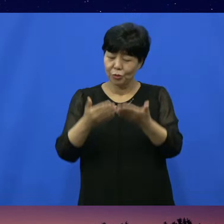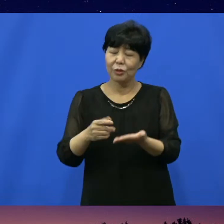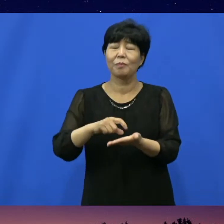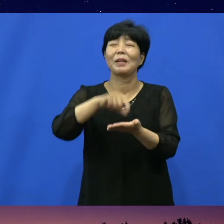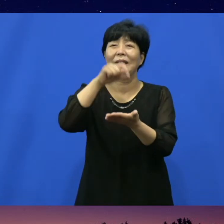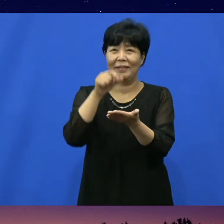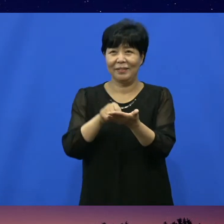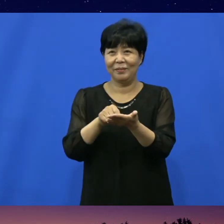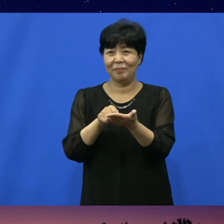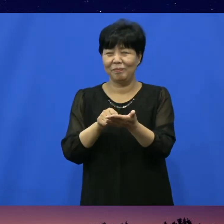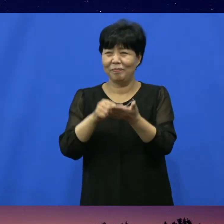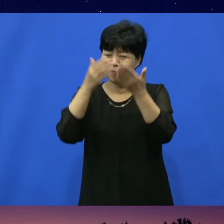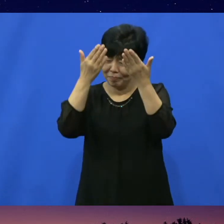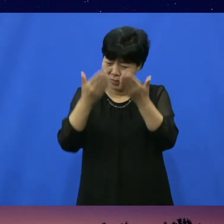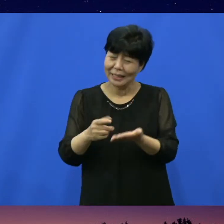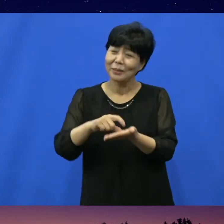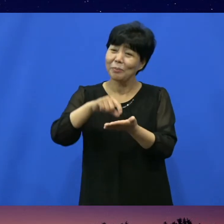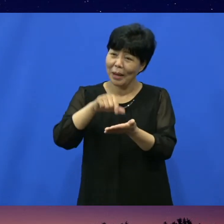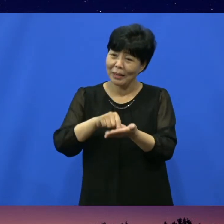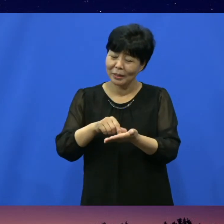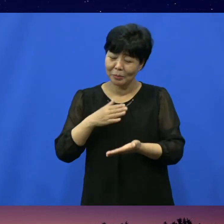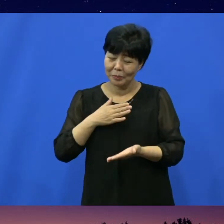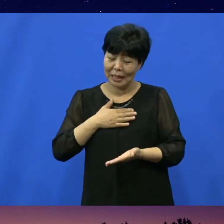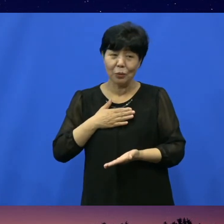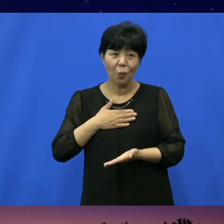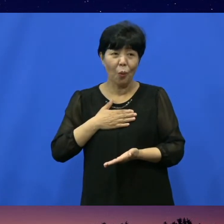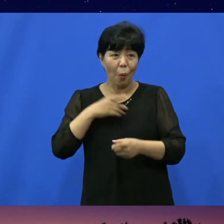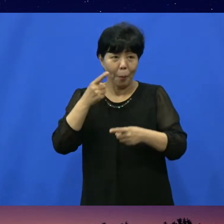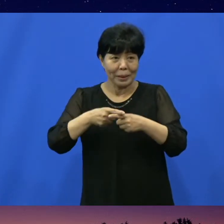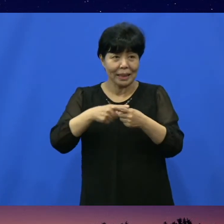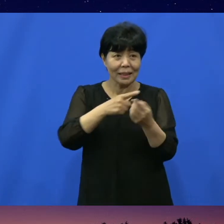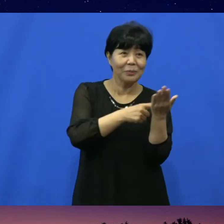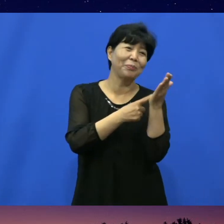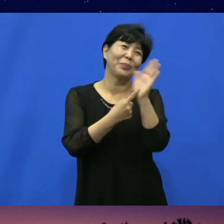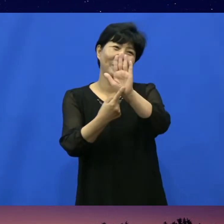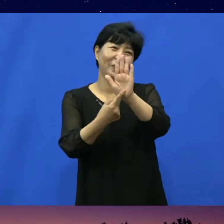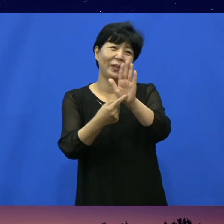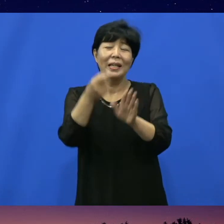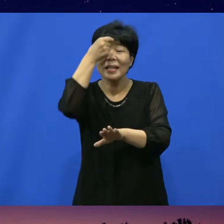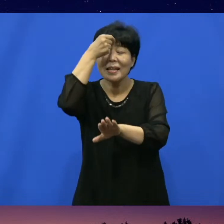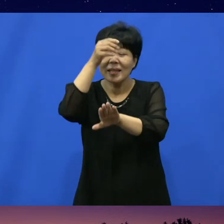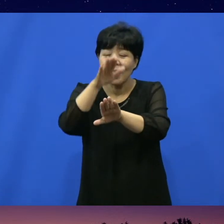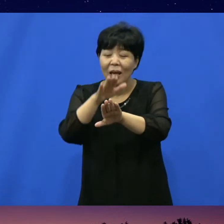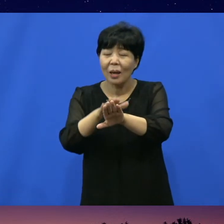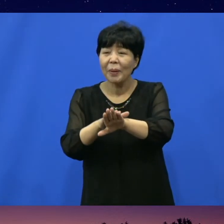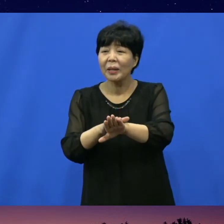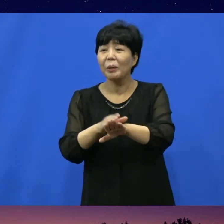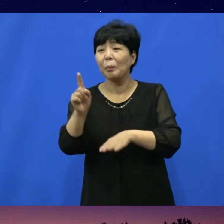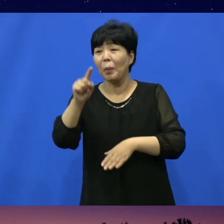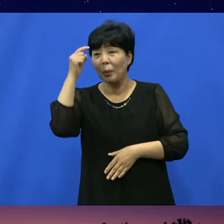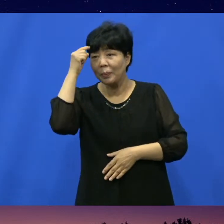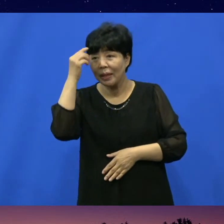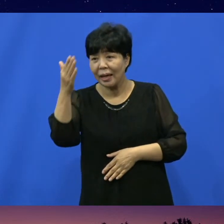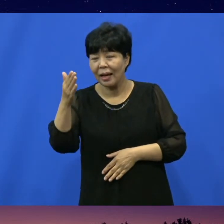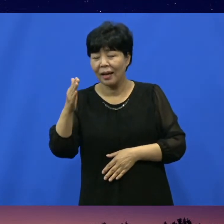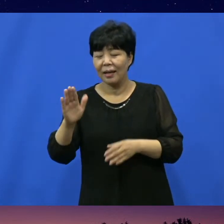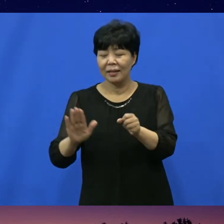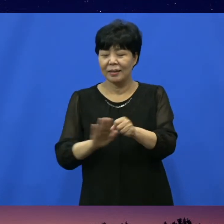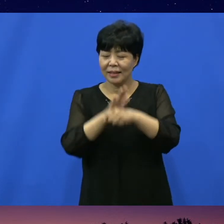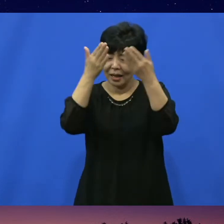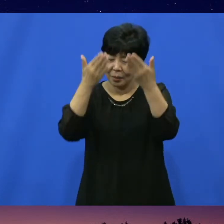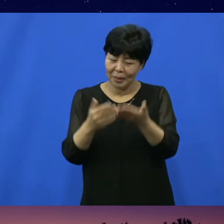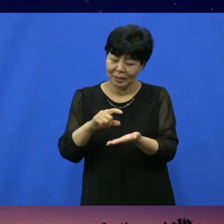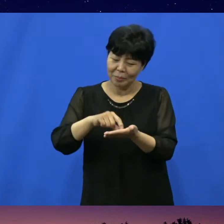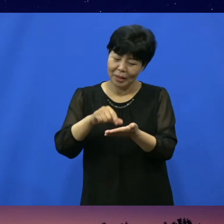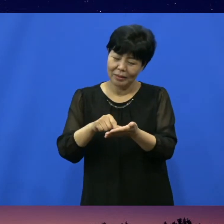사랑을 내가 받은 만큼만 표현하는 거예요. 예배 뭐예요, 여러분? 내가 하나님의 사랑을 받은 만큼만 하나님 앞에